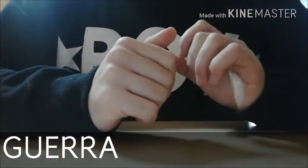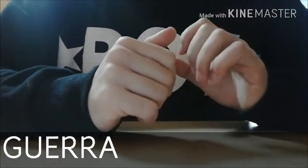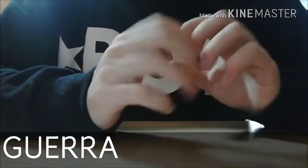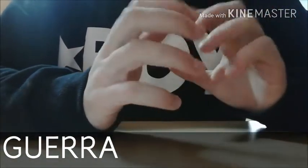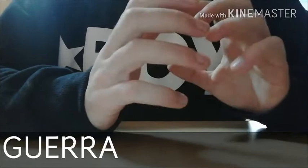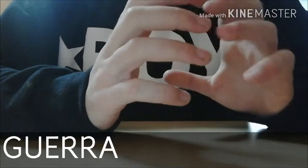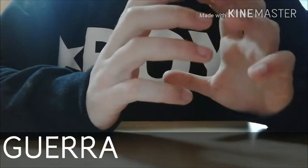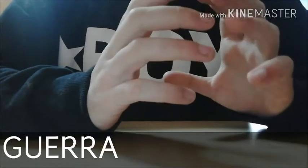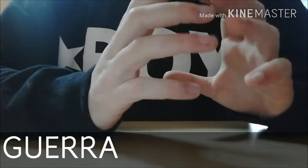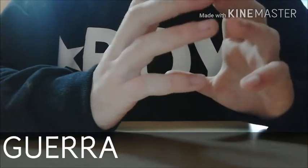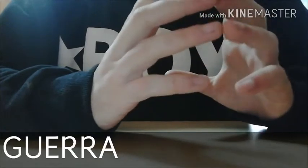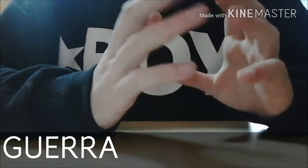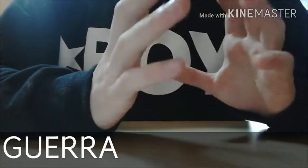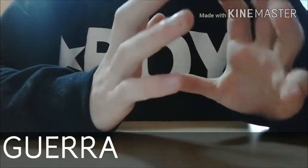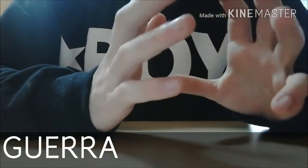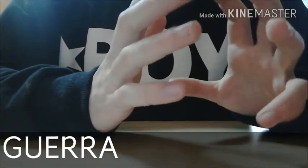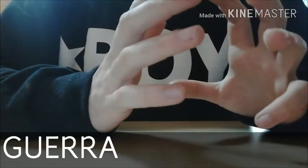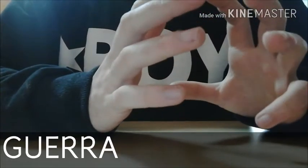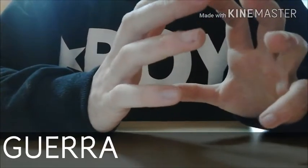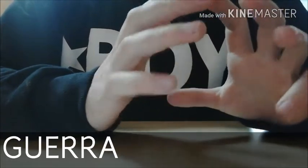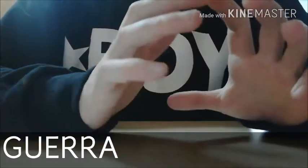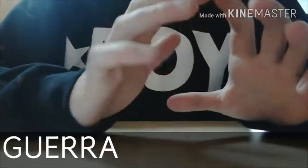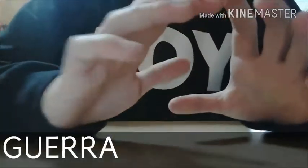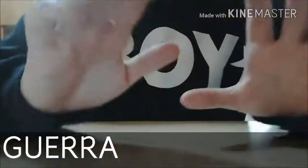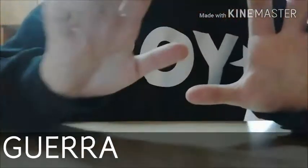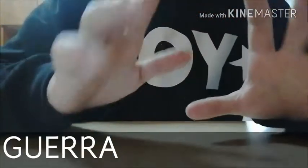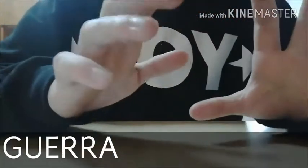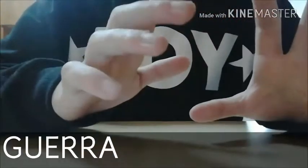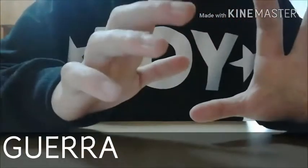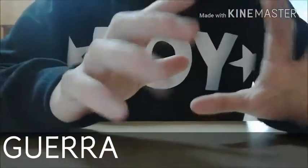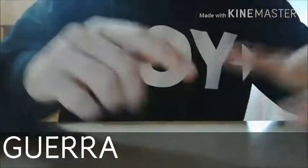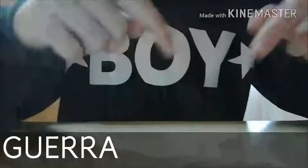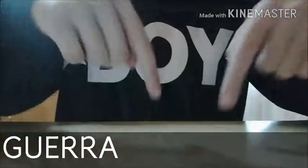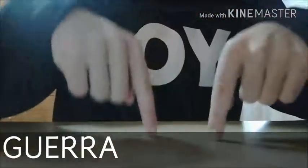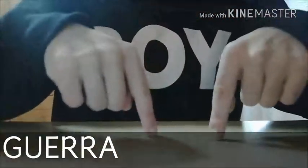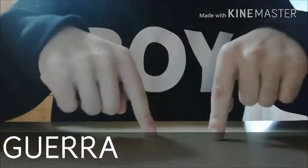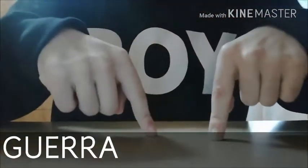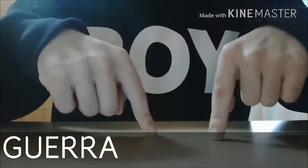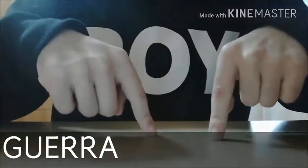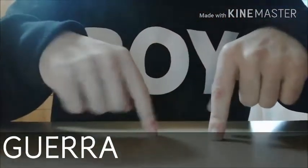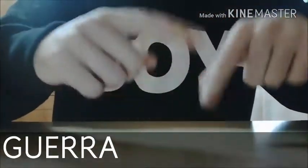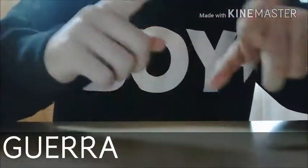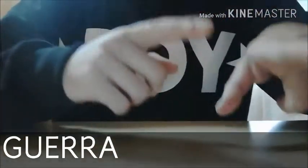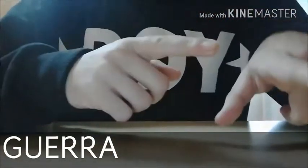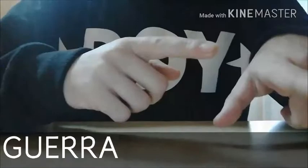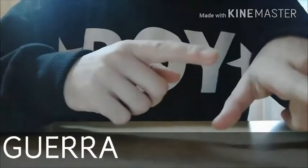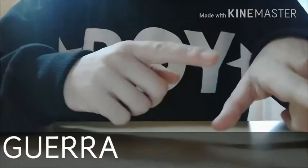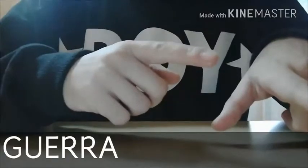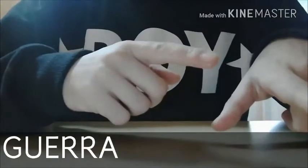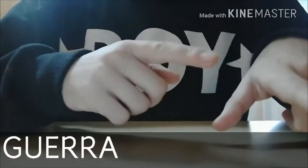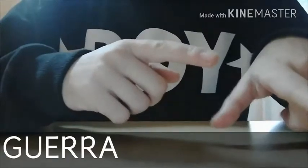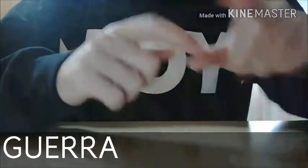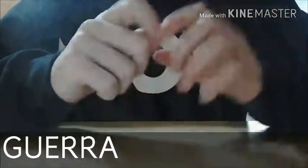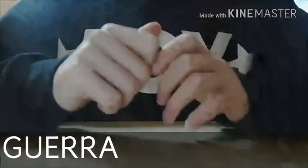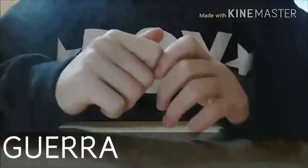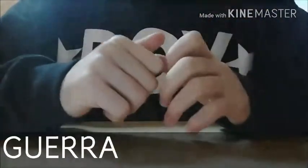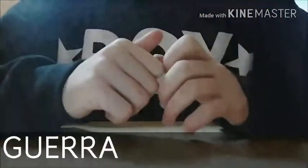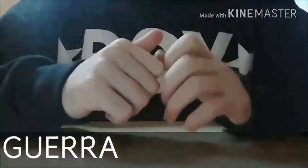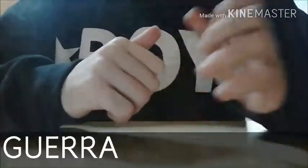dovete fare caso che a battaglia e l'evento della guerra che poi